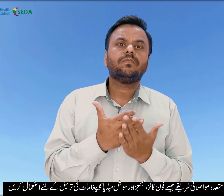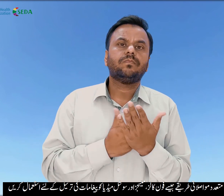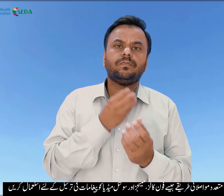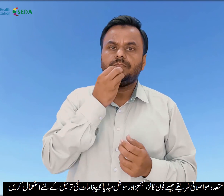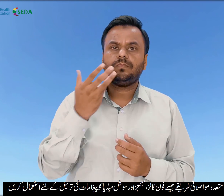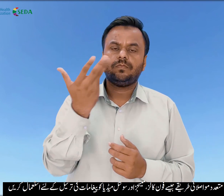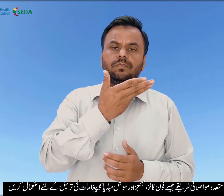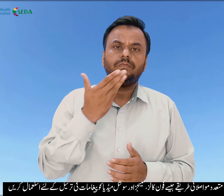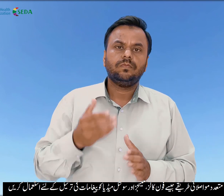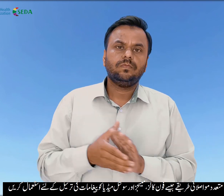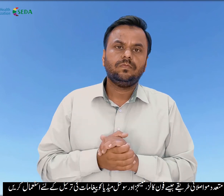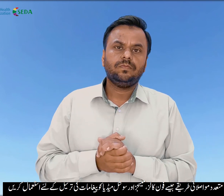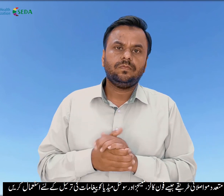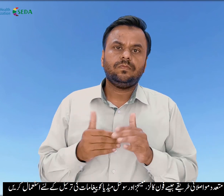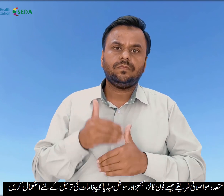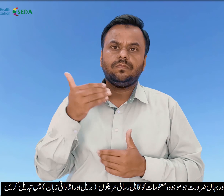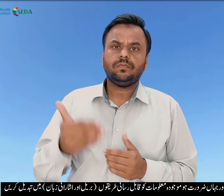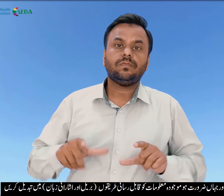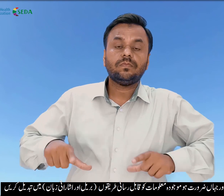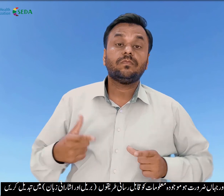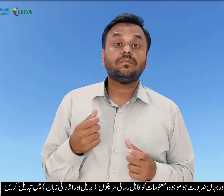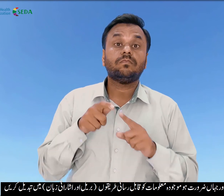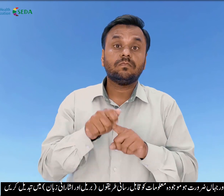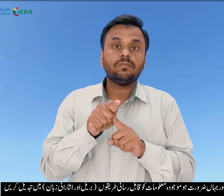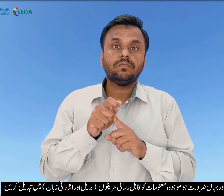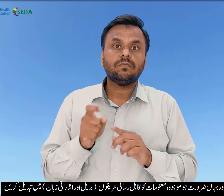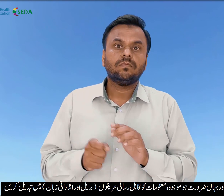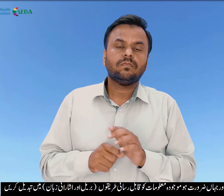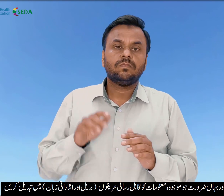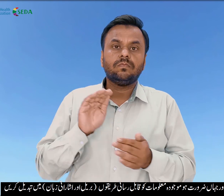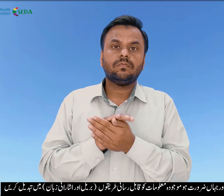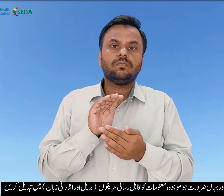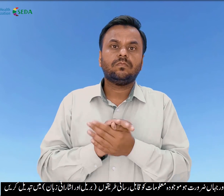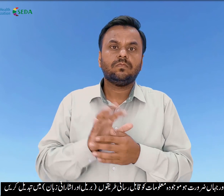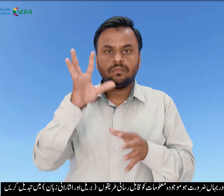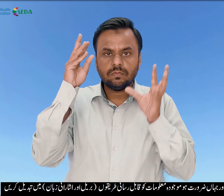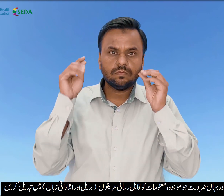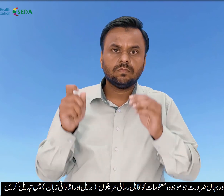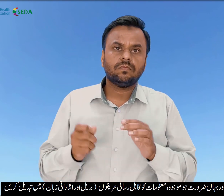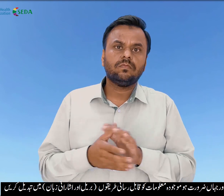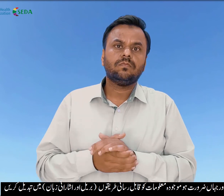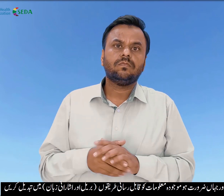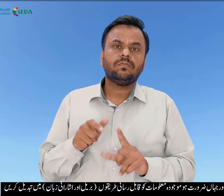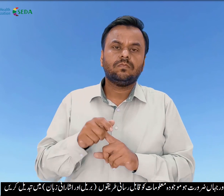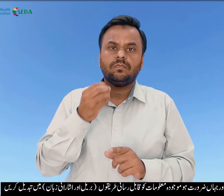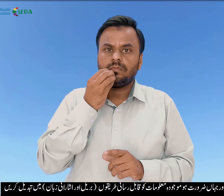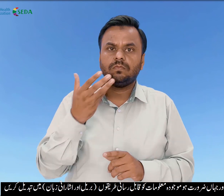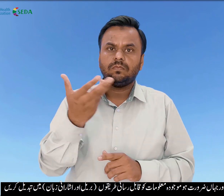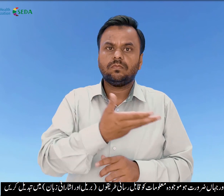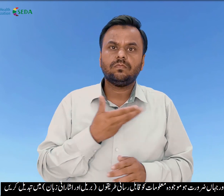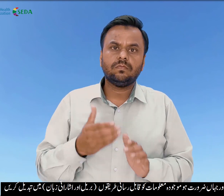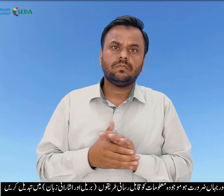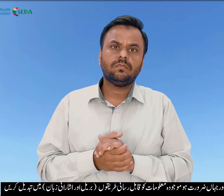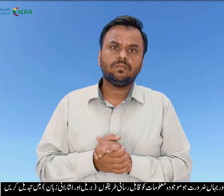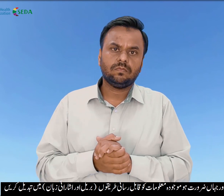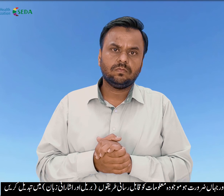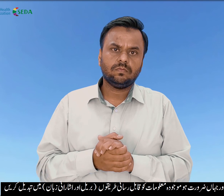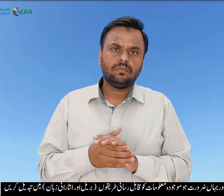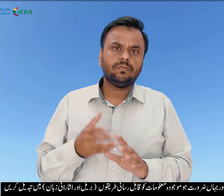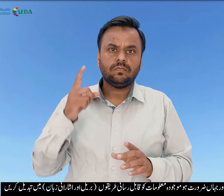لیے استعمال کریں اور جہاں ضرورت ہو موجودہ معلومات کو قابل رسائی طریقوں،